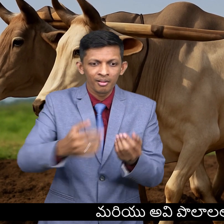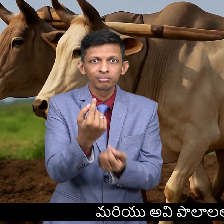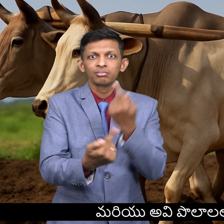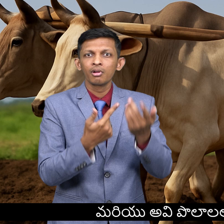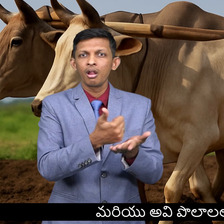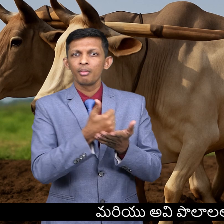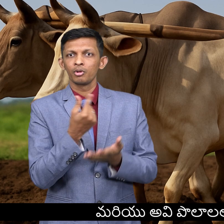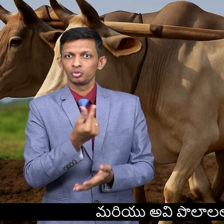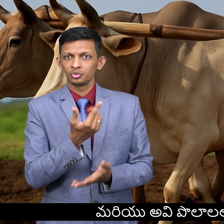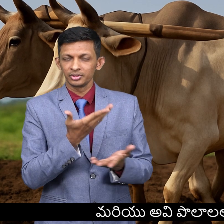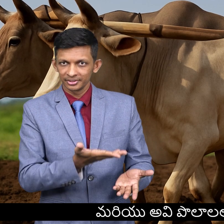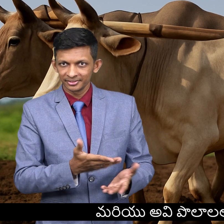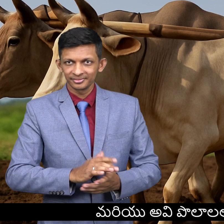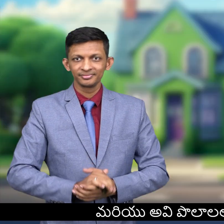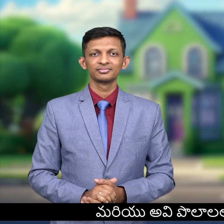సహాయపడతాయి.